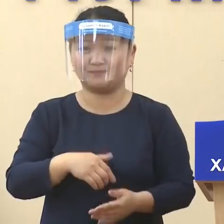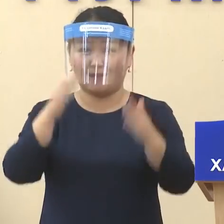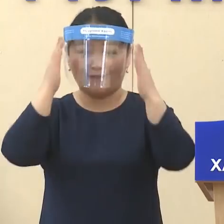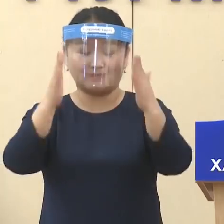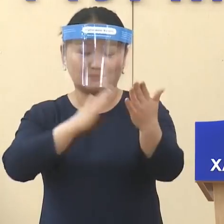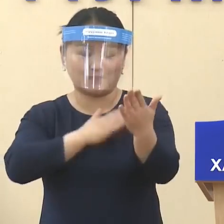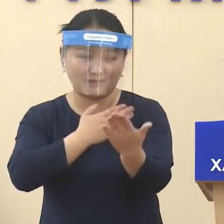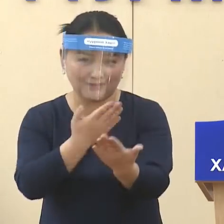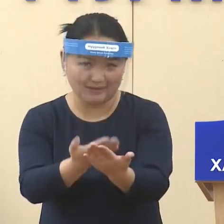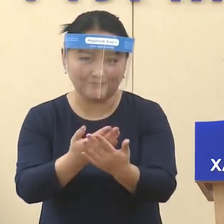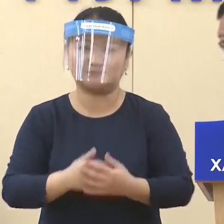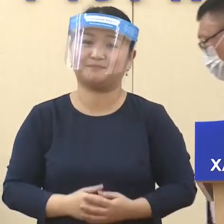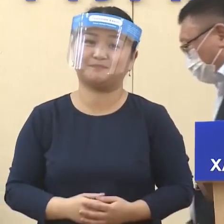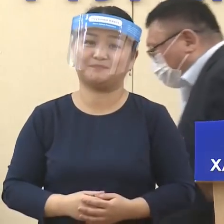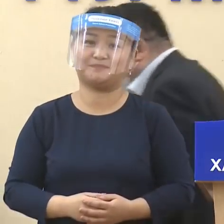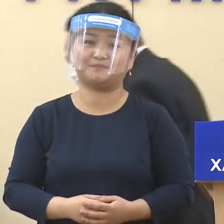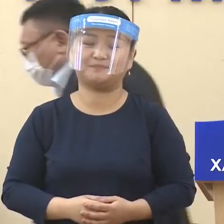баярлалаа.